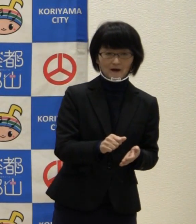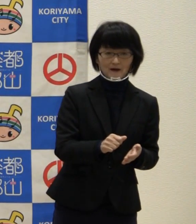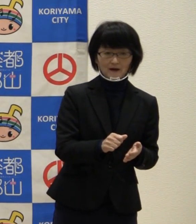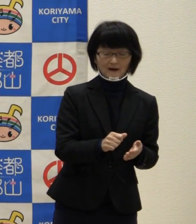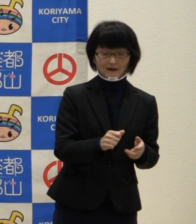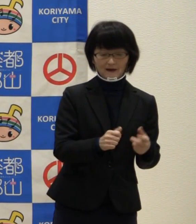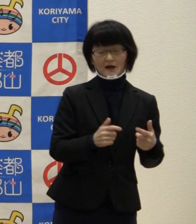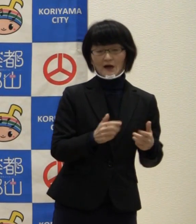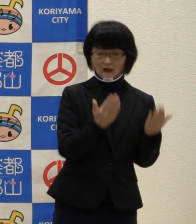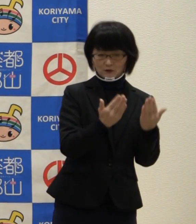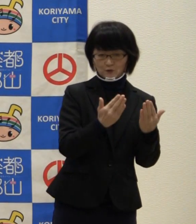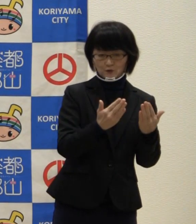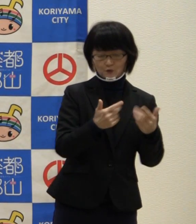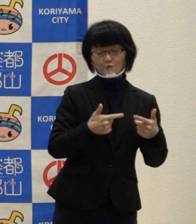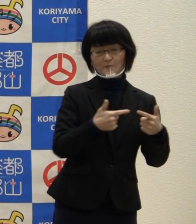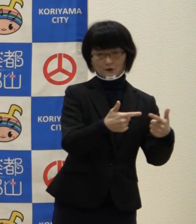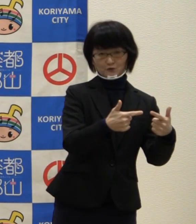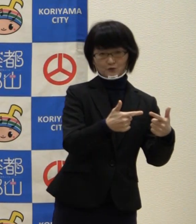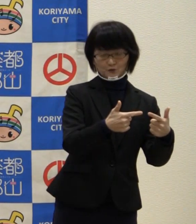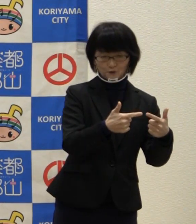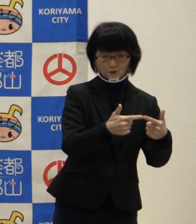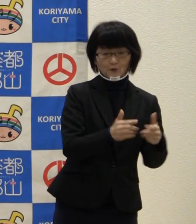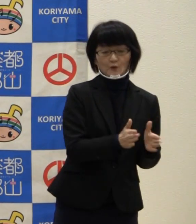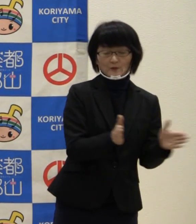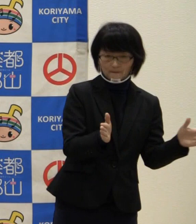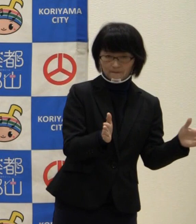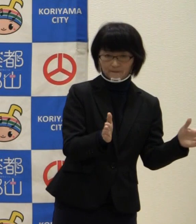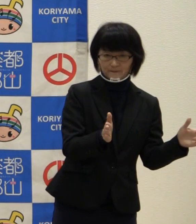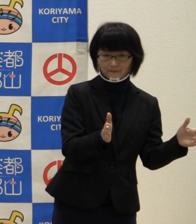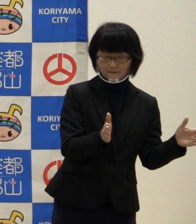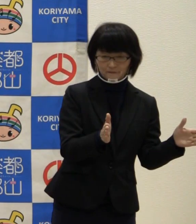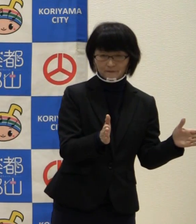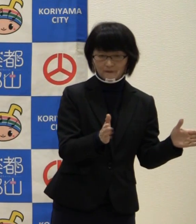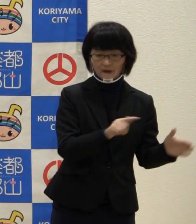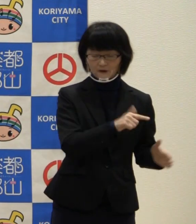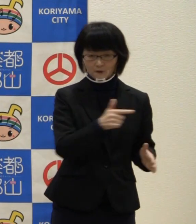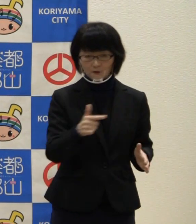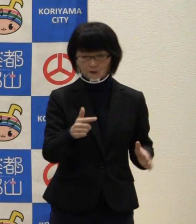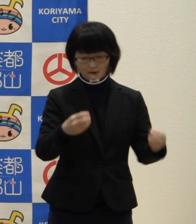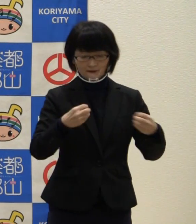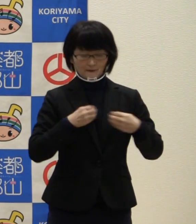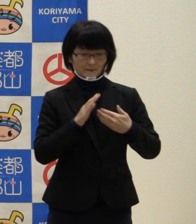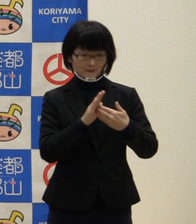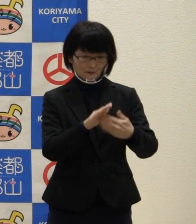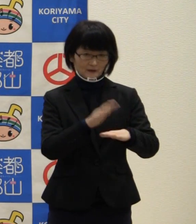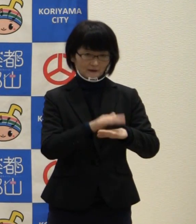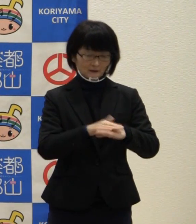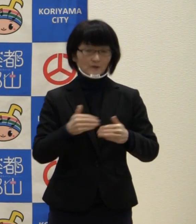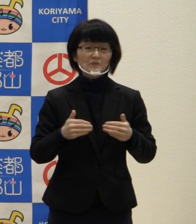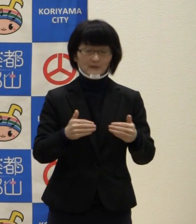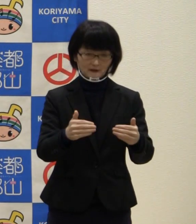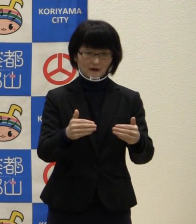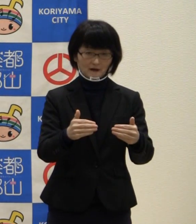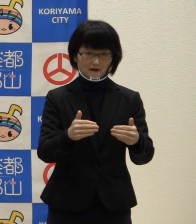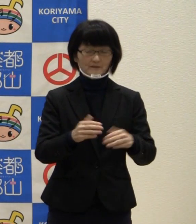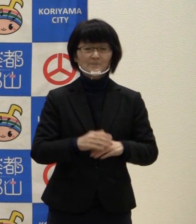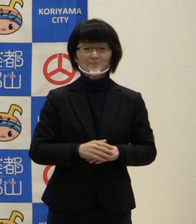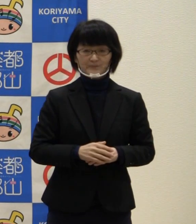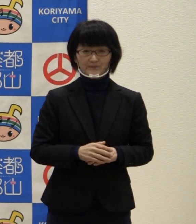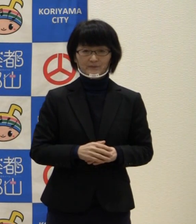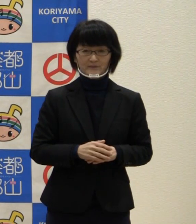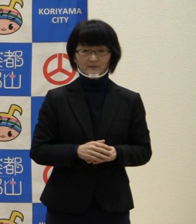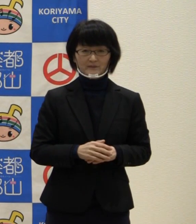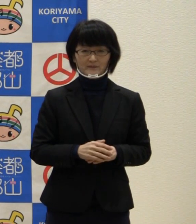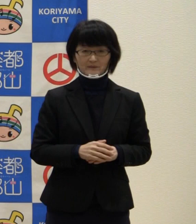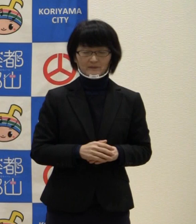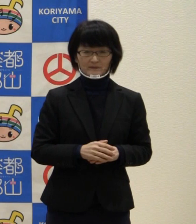便、それから等ですね感染症対策を進めてまいりましたが、令和2年度の2、3